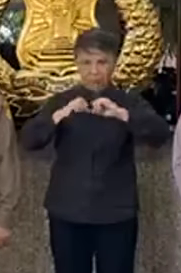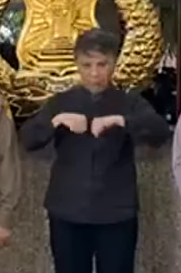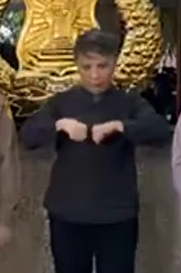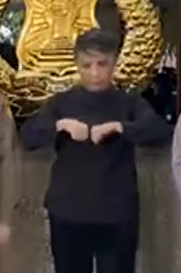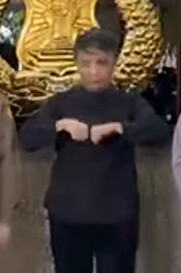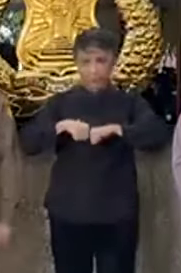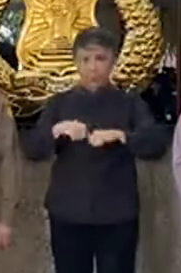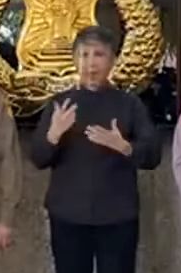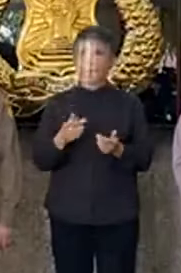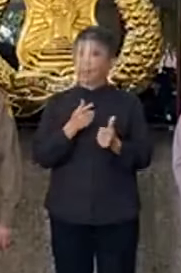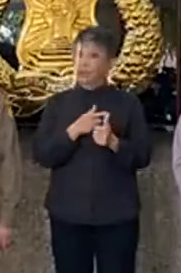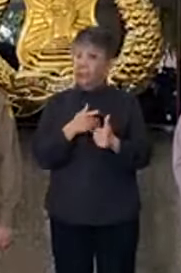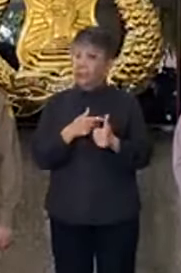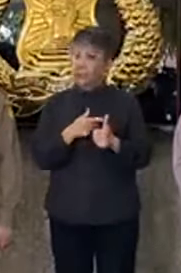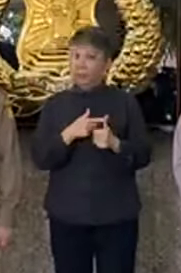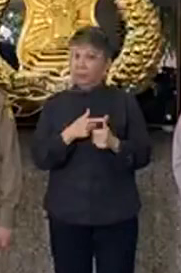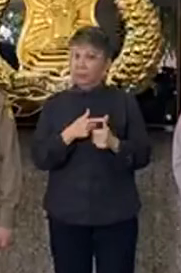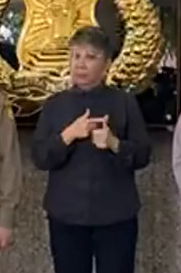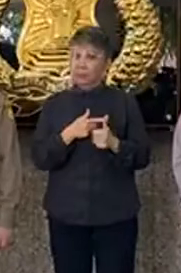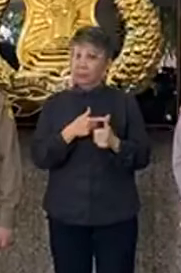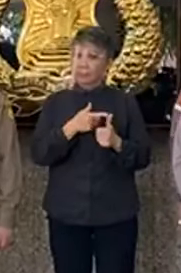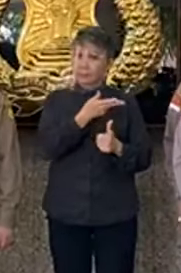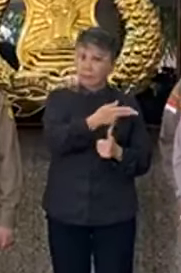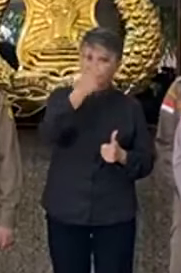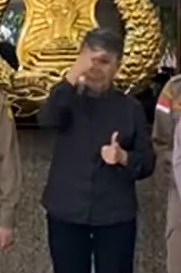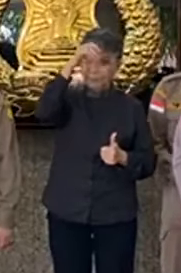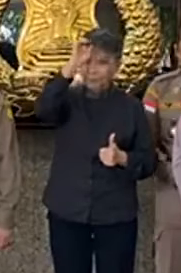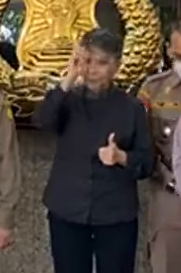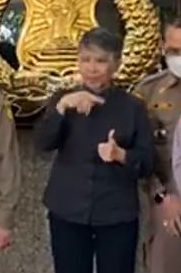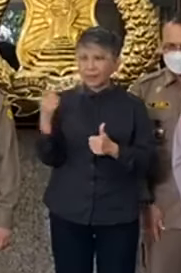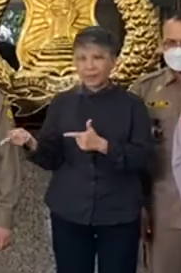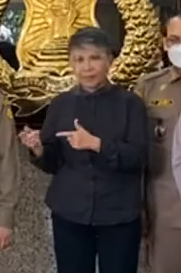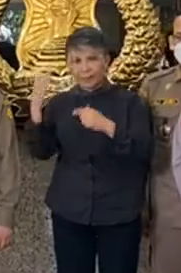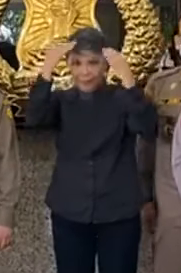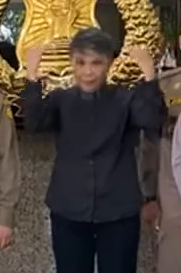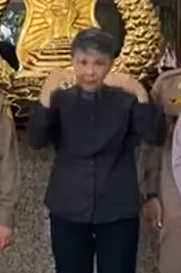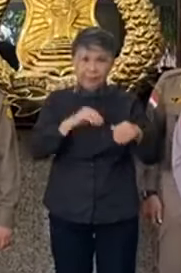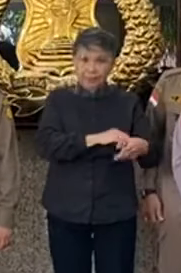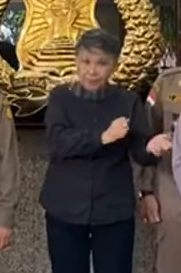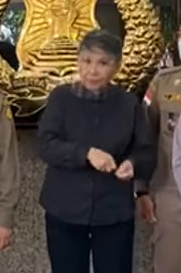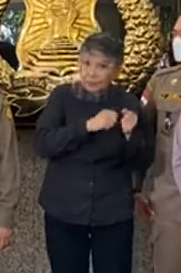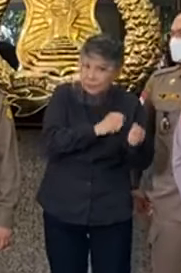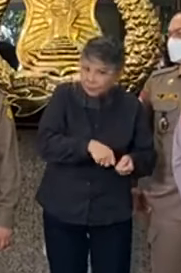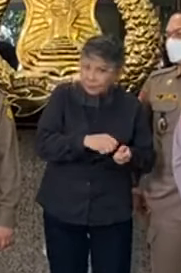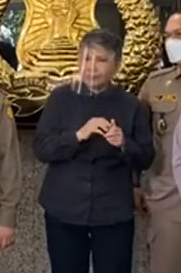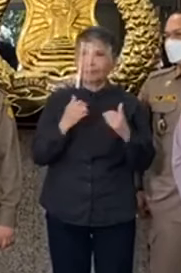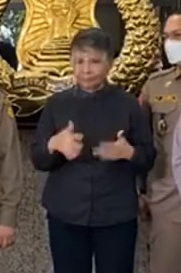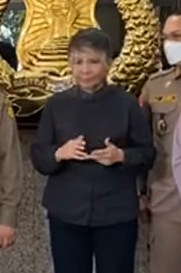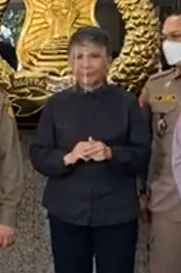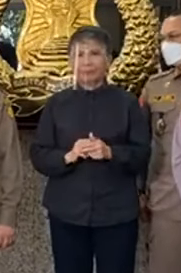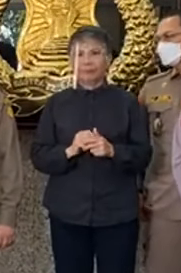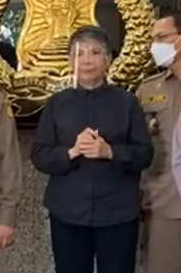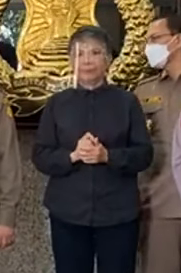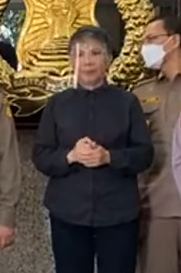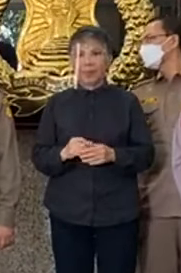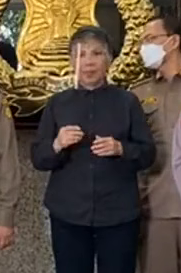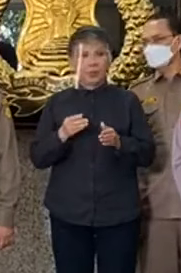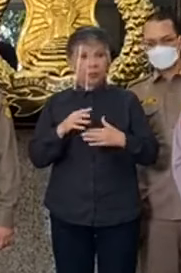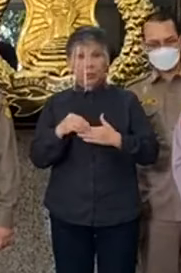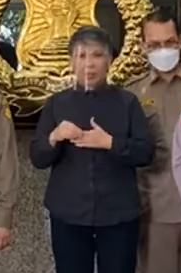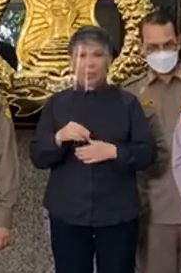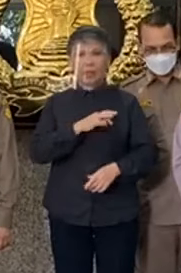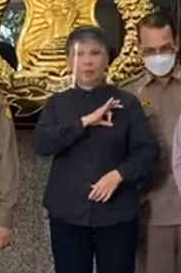understanding antara Bapak Kapolri dengan kami di jajaran Kementerian Pertanian. Sesuai arahan